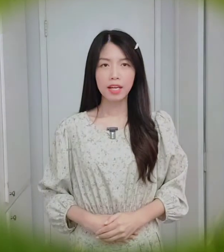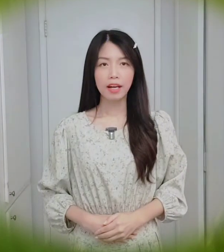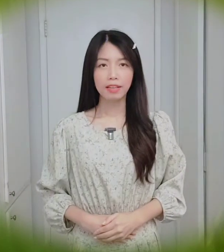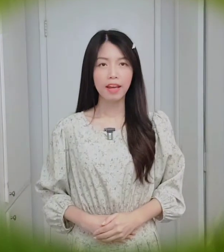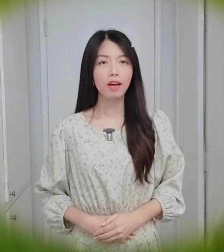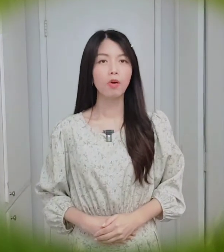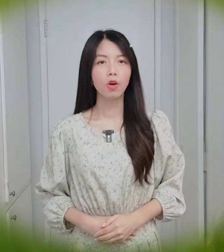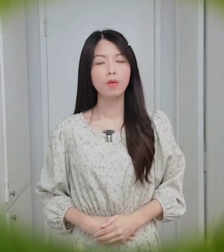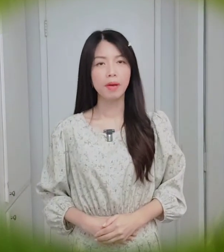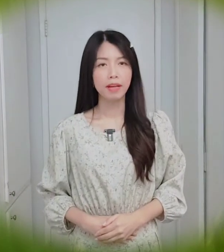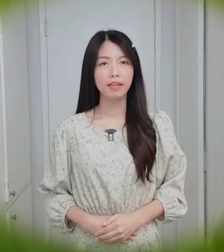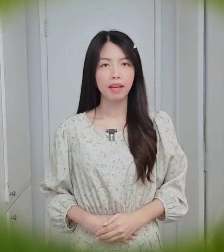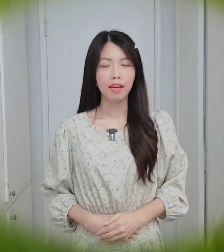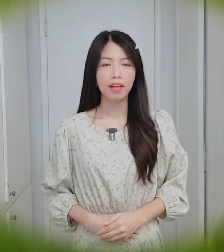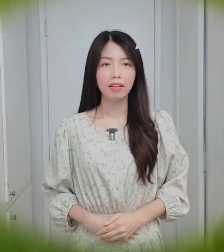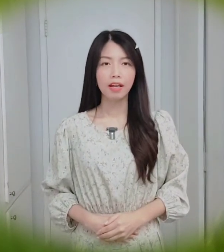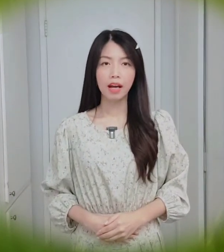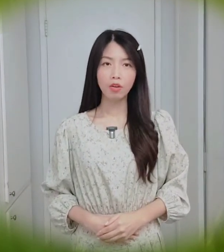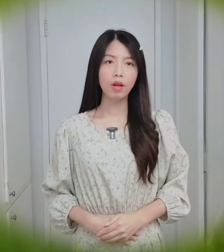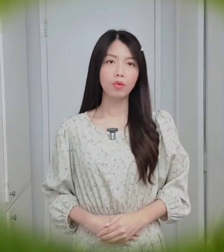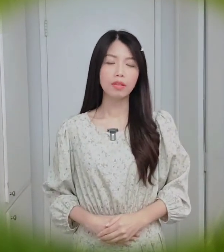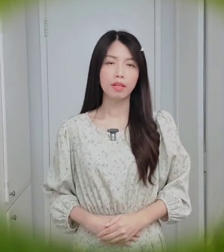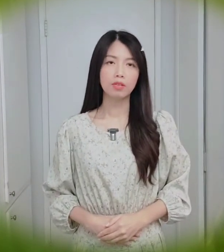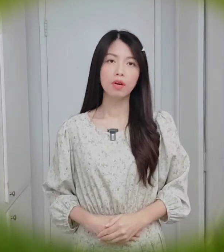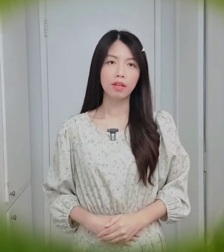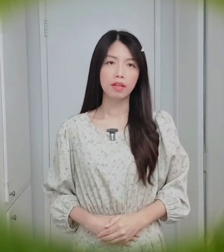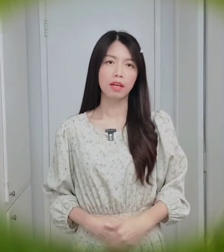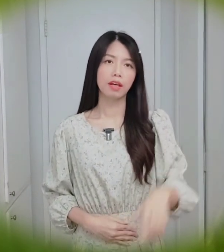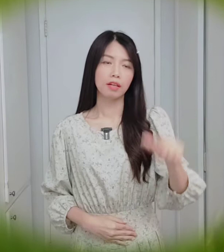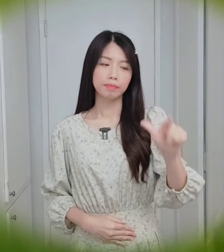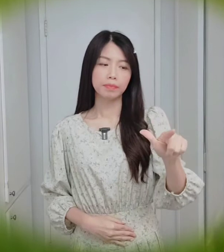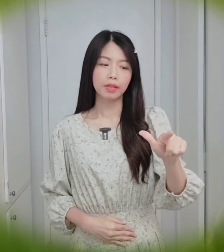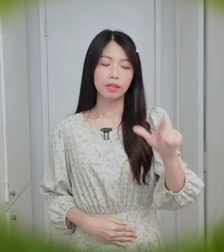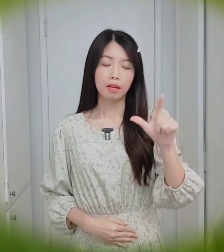하루를 시작할 때, 어려움을 만날 때, 일단 하루라고 한 뜻의 수어는